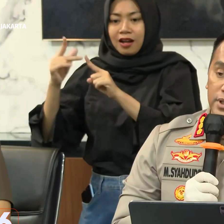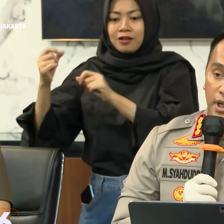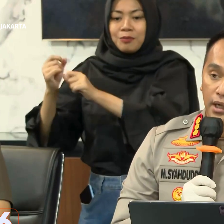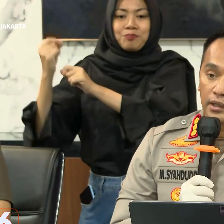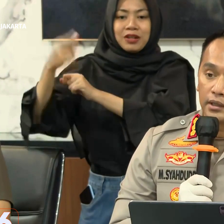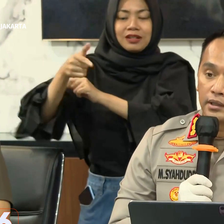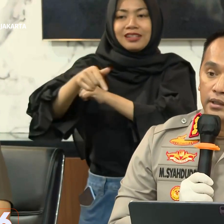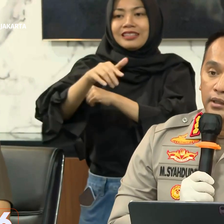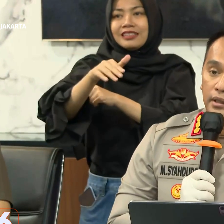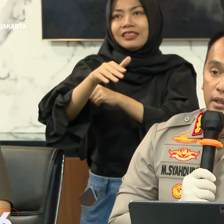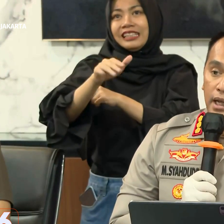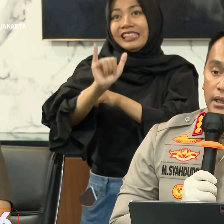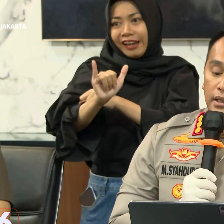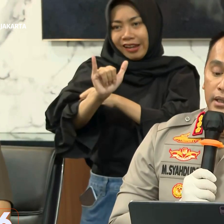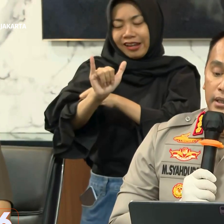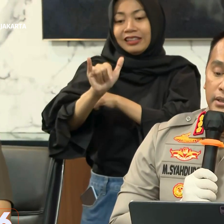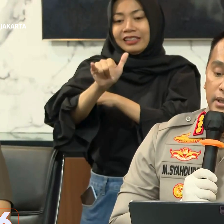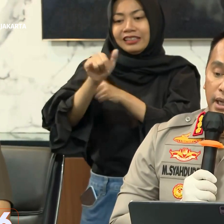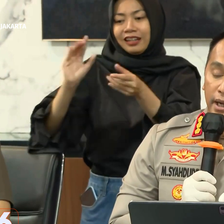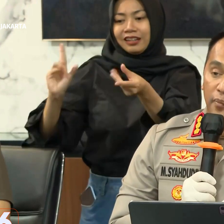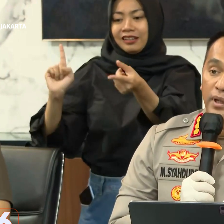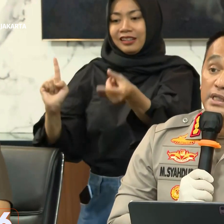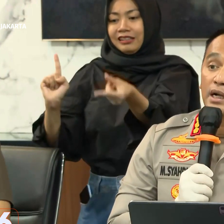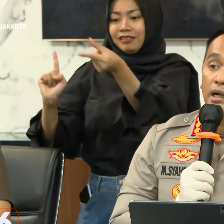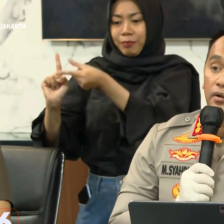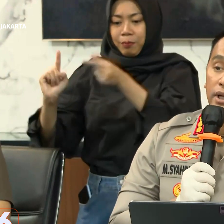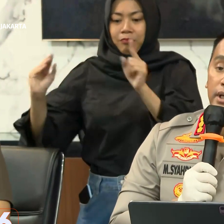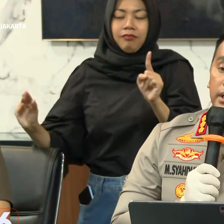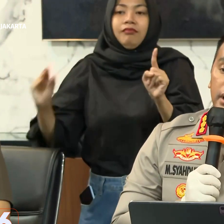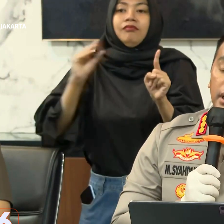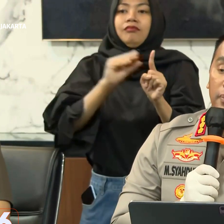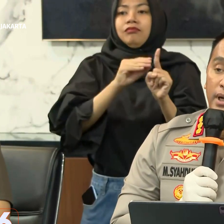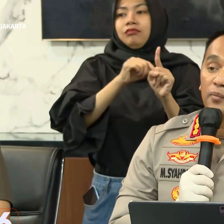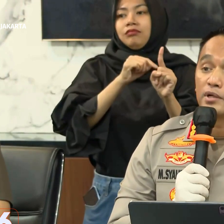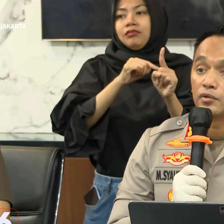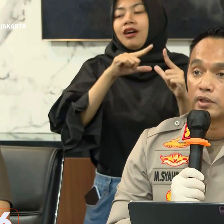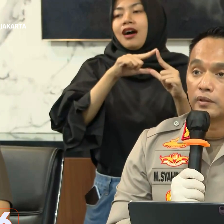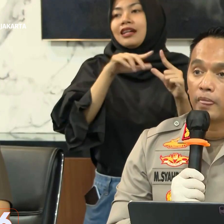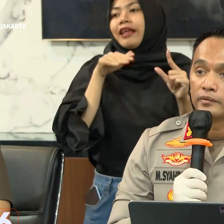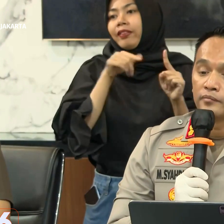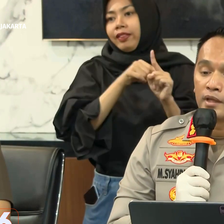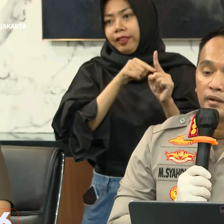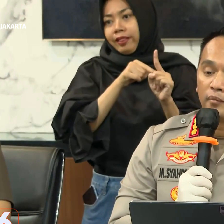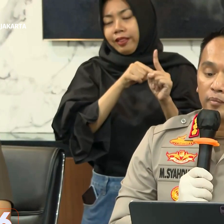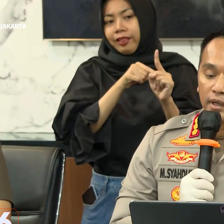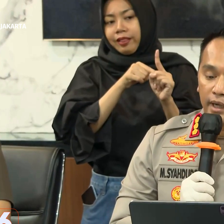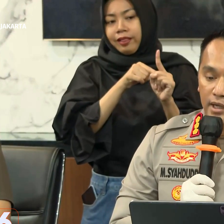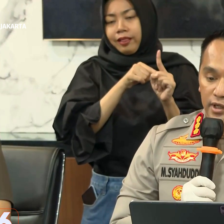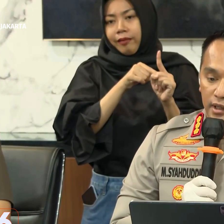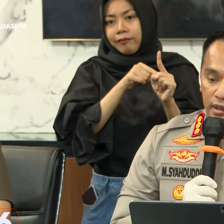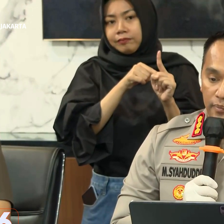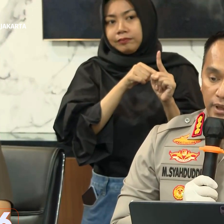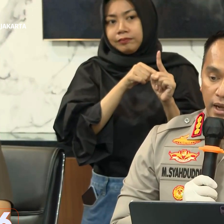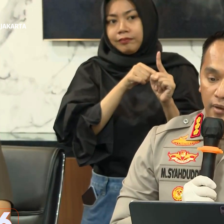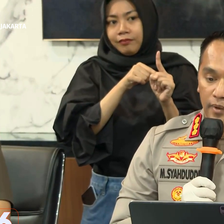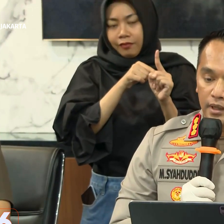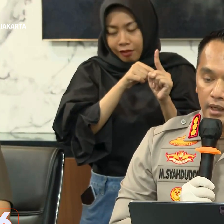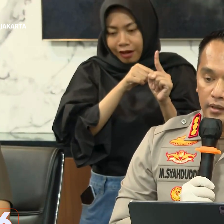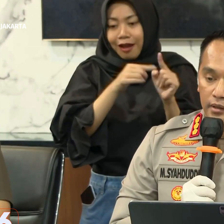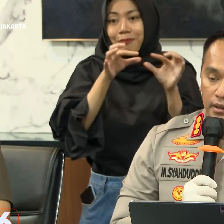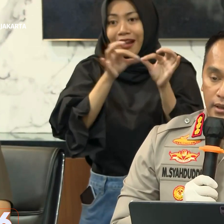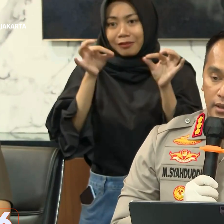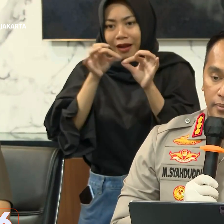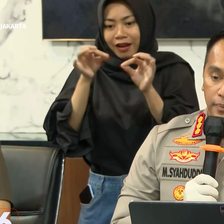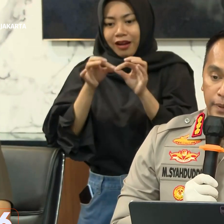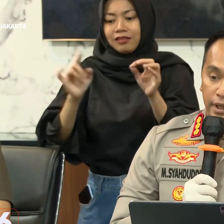daerah Kebon Pisang, dan setelah dia dapat diserahkan oleh kepada Marzoni. Dan memang dari hasil pendalaman